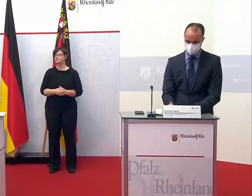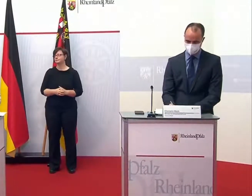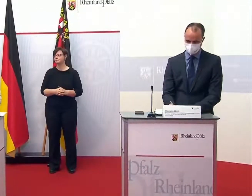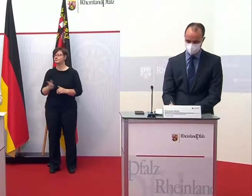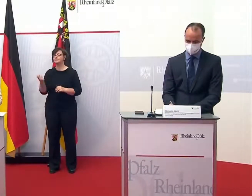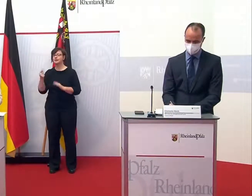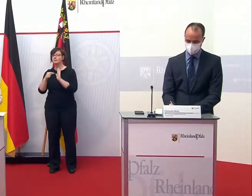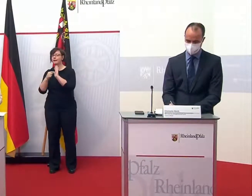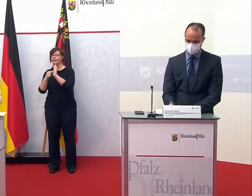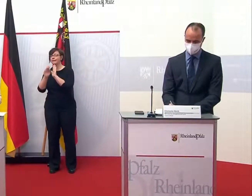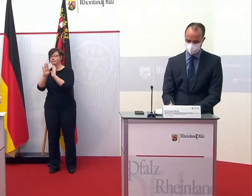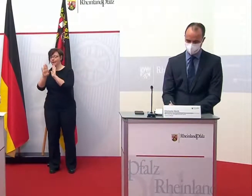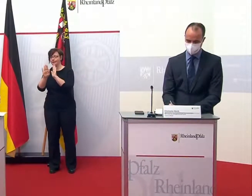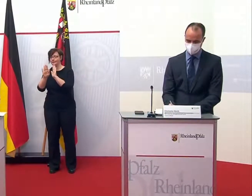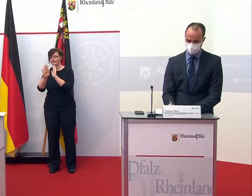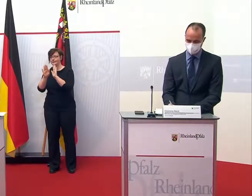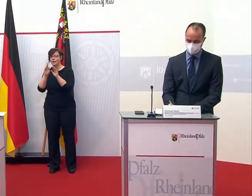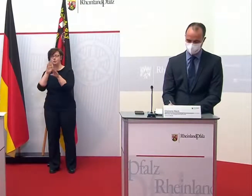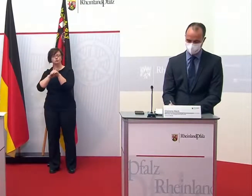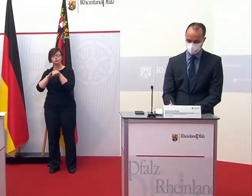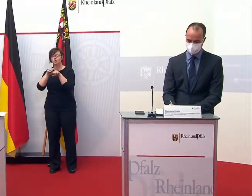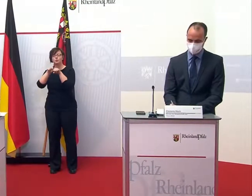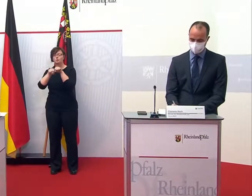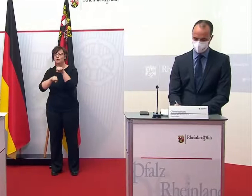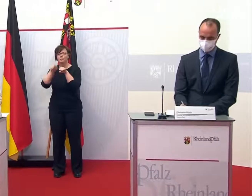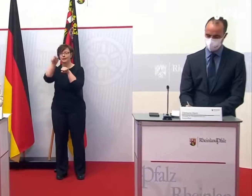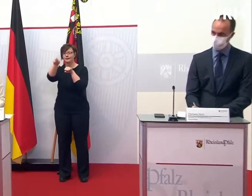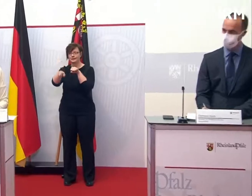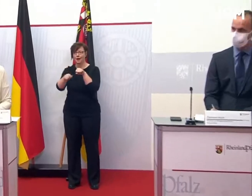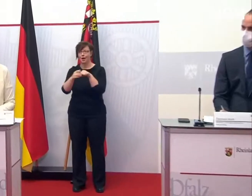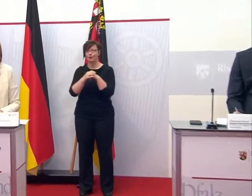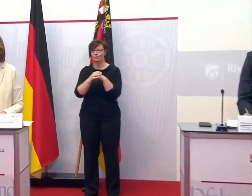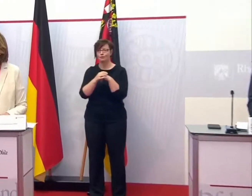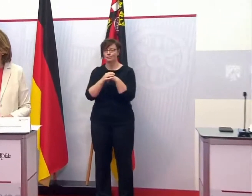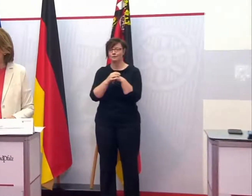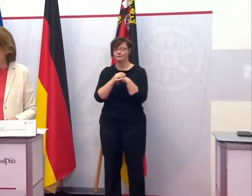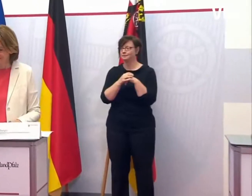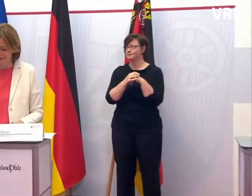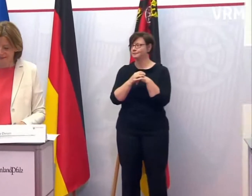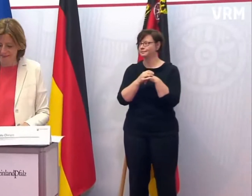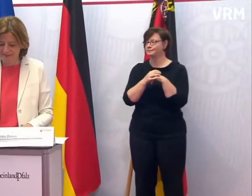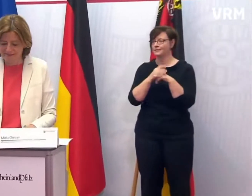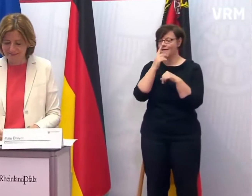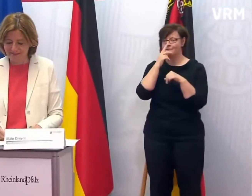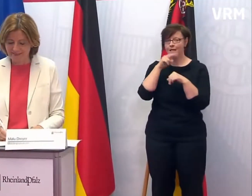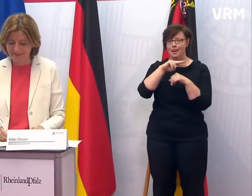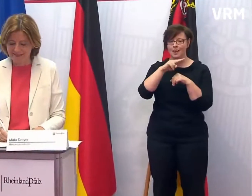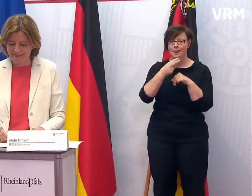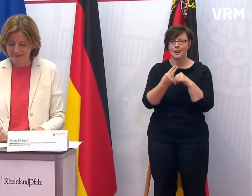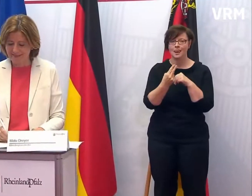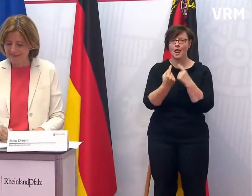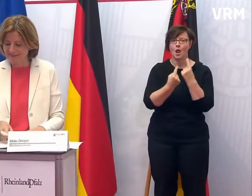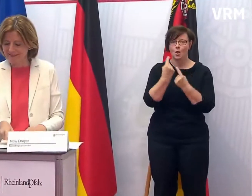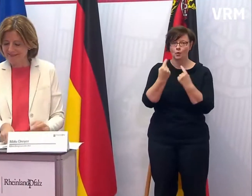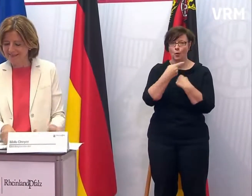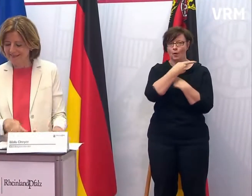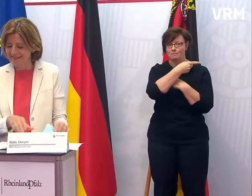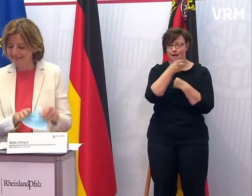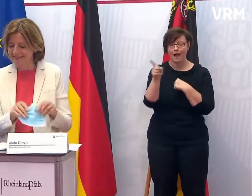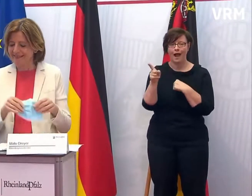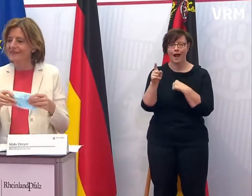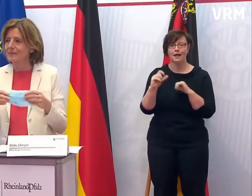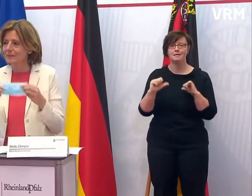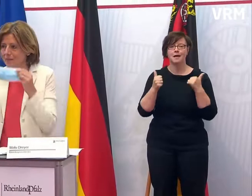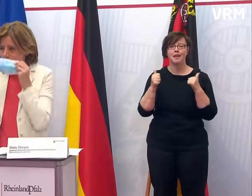Ein Hinweis noch, dass ich kurz unterbreche, wenn man das Steuerungsgerät umschaltet auf grün, dann ist es auch für alle im Livestream zu